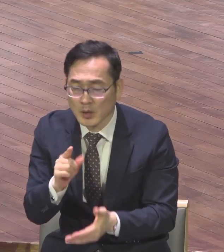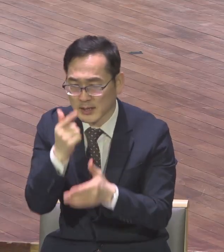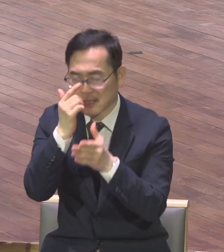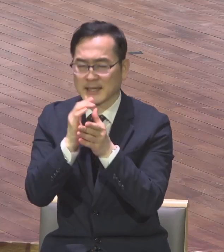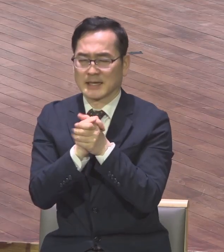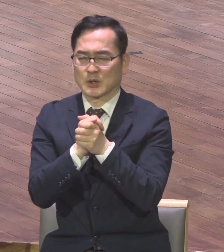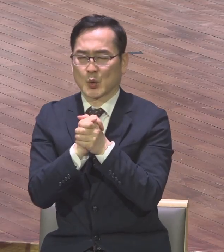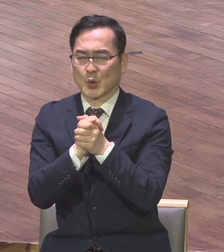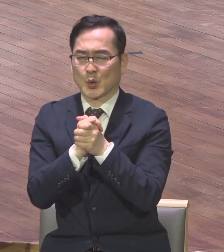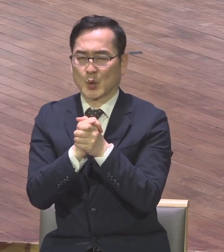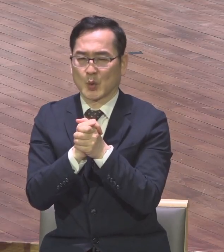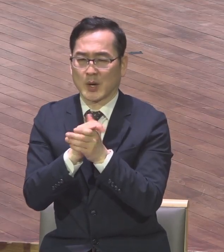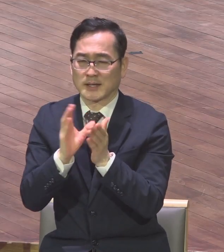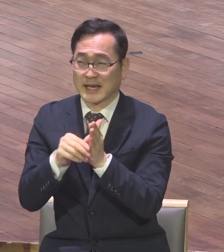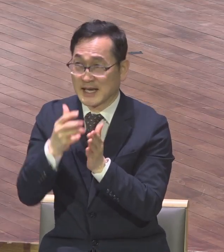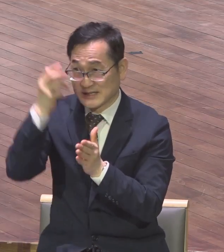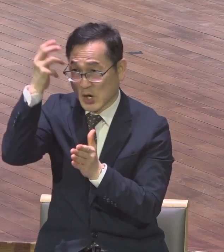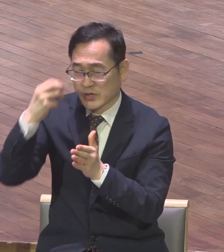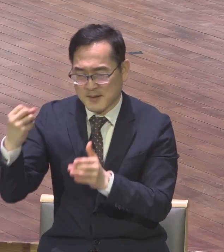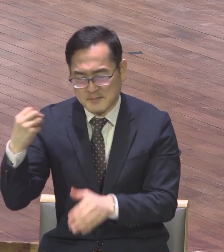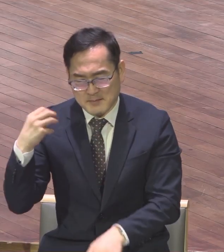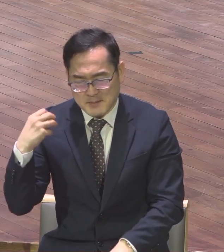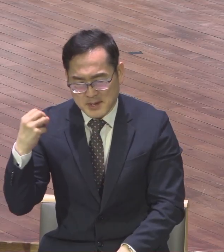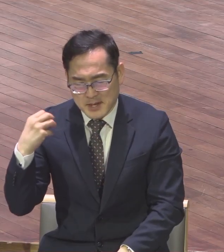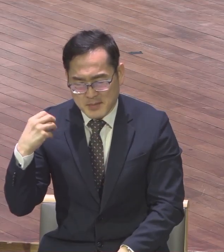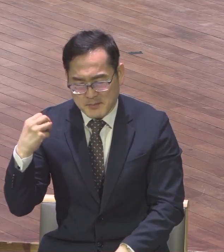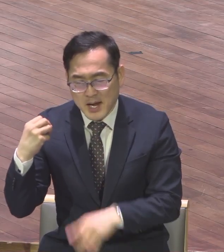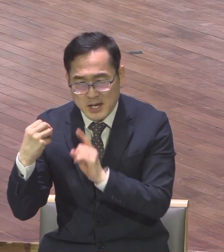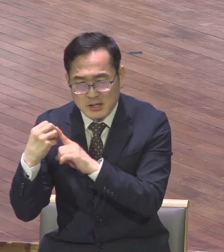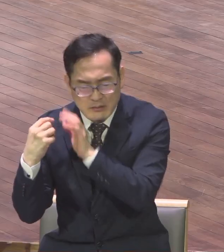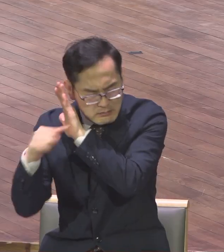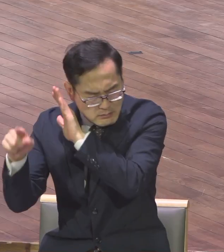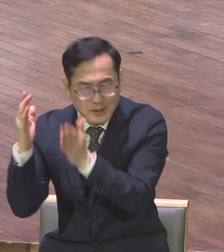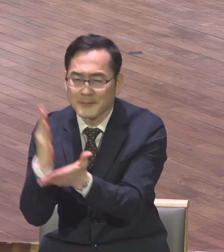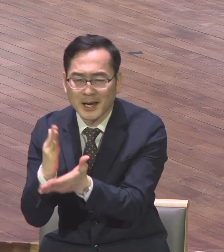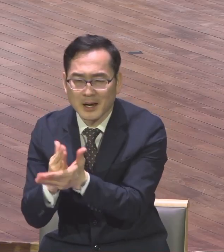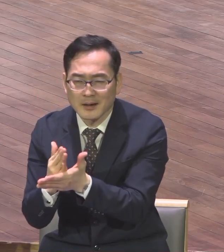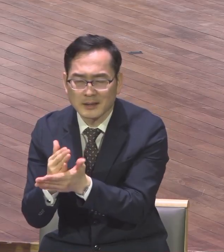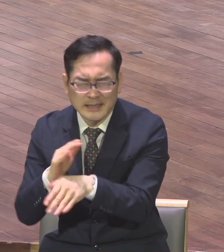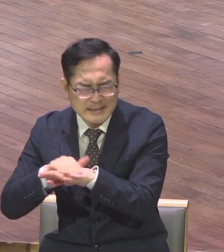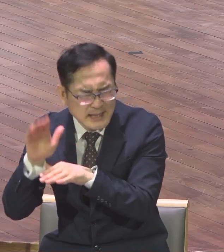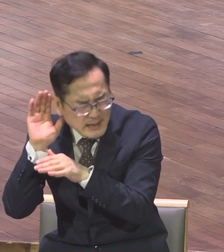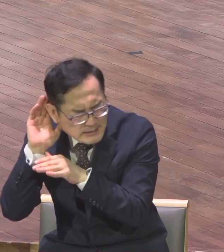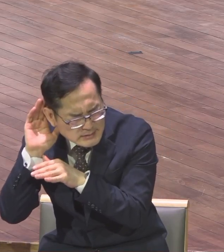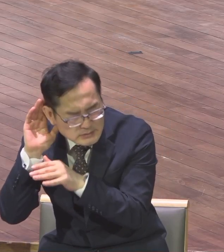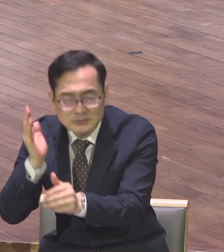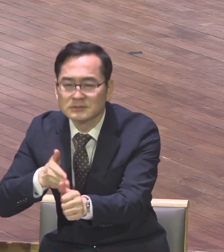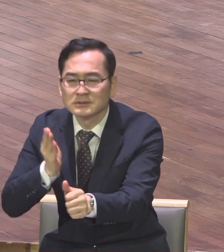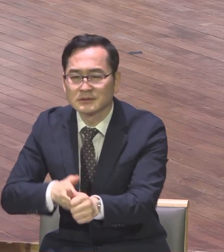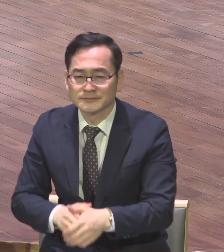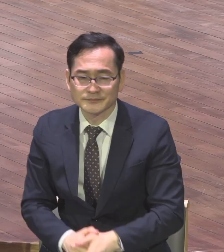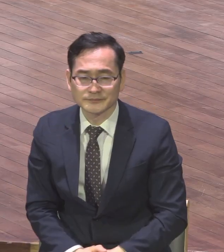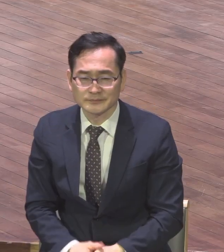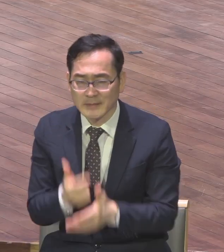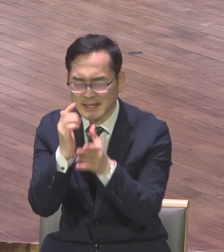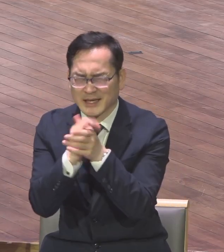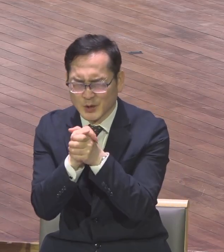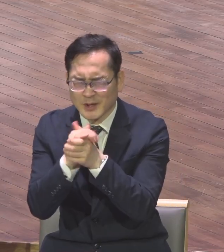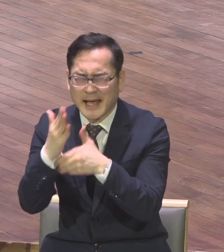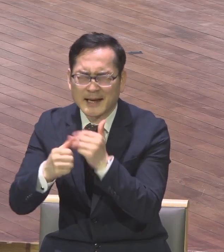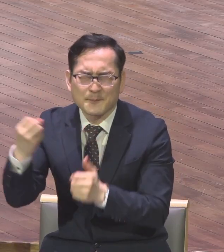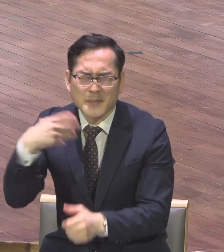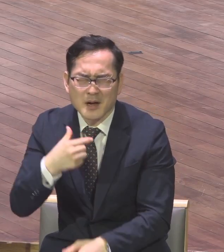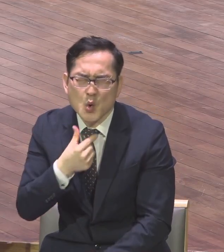통해서 성령의 세밀한 음성을 듣는 것이 중요하다. 기도 통해서 하나님의 음성 들으라.